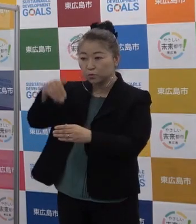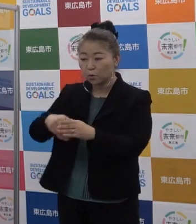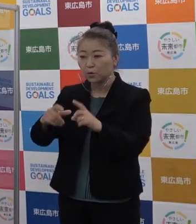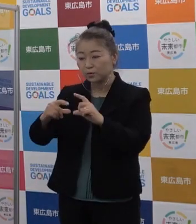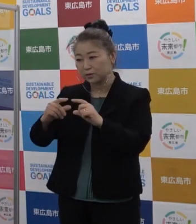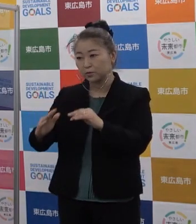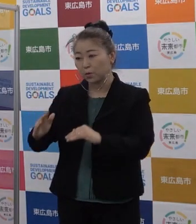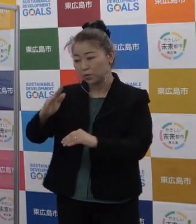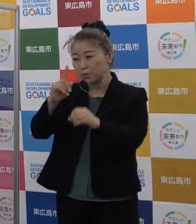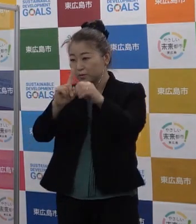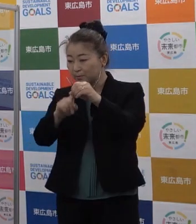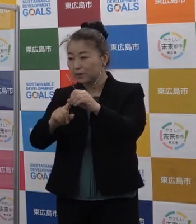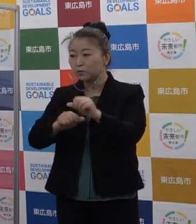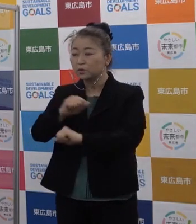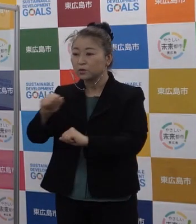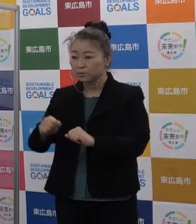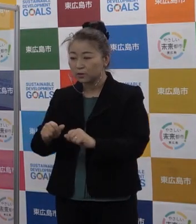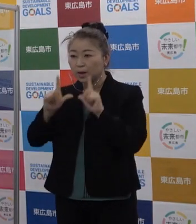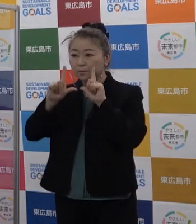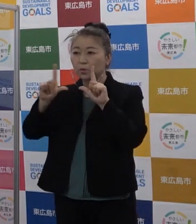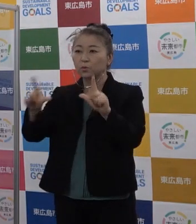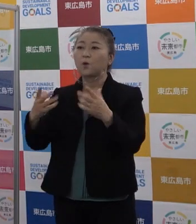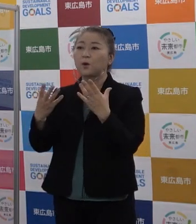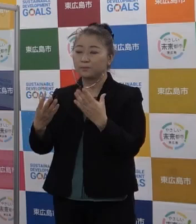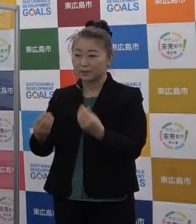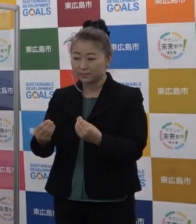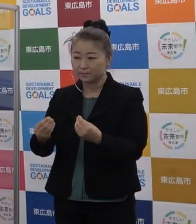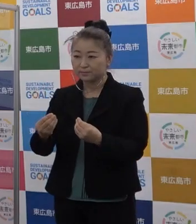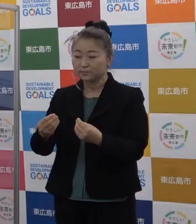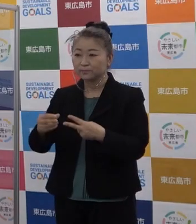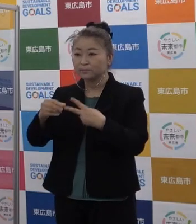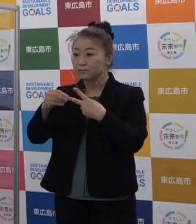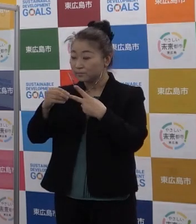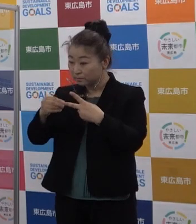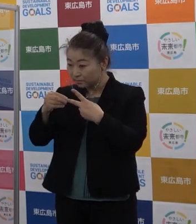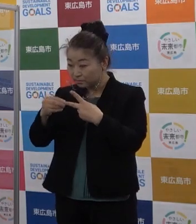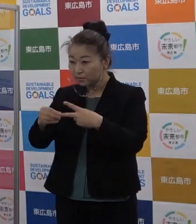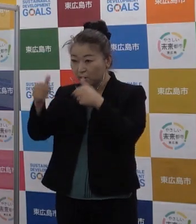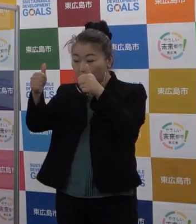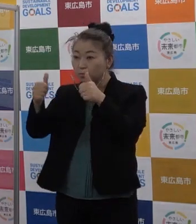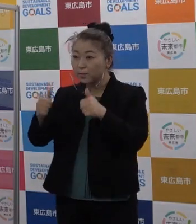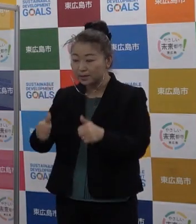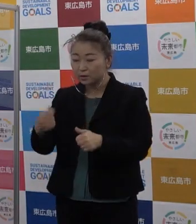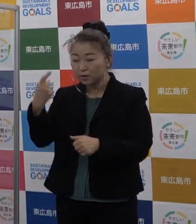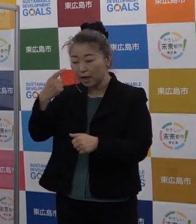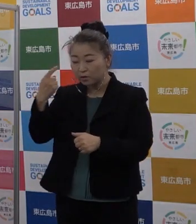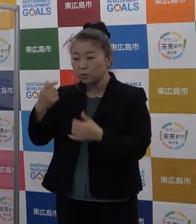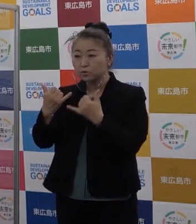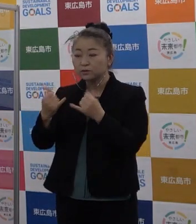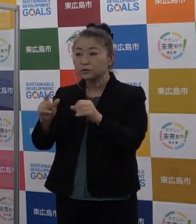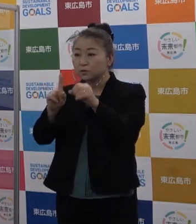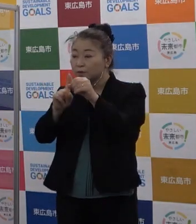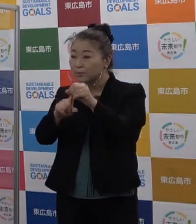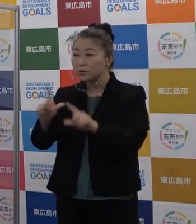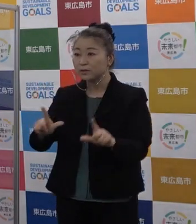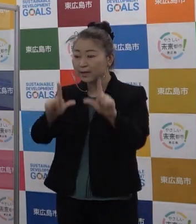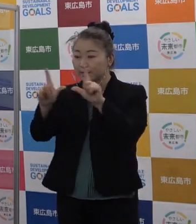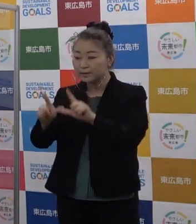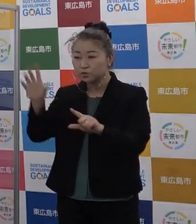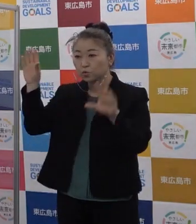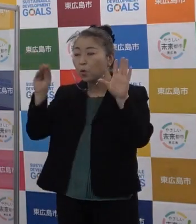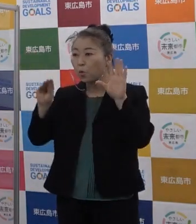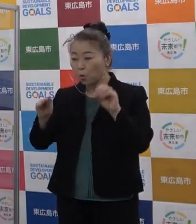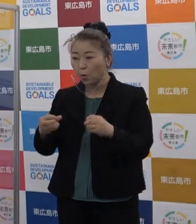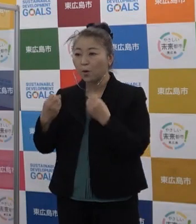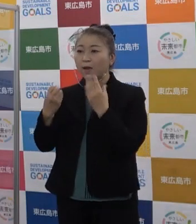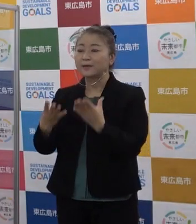以上であります。続きまして、ホームページの外国人のための生活情報、これをリニューアル公